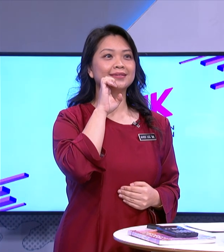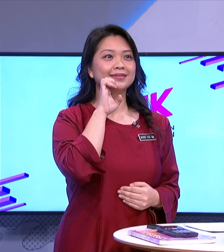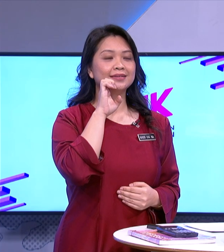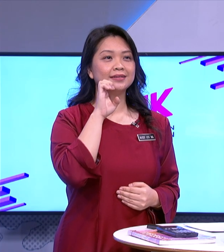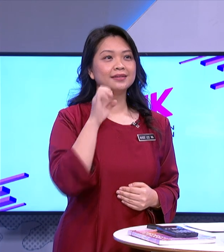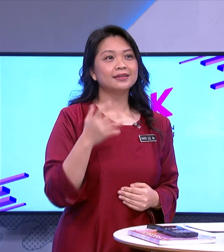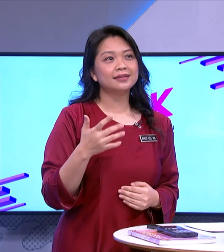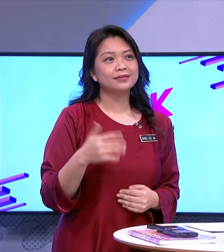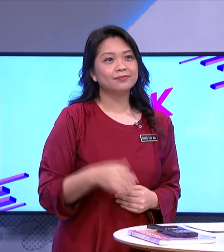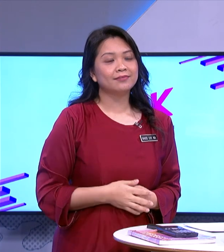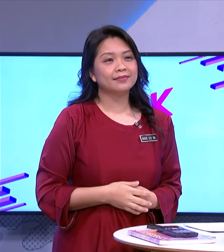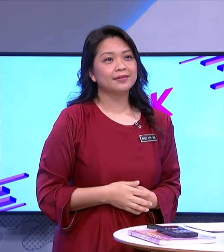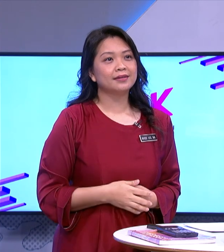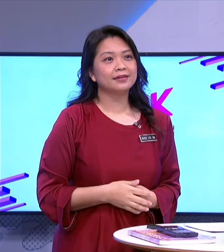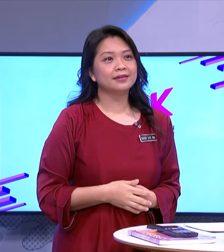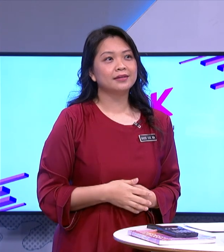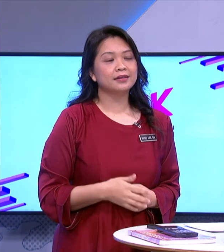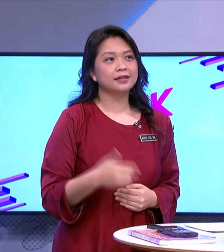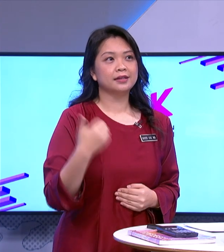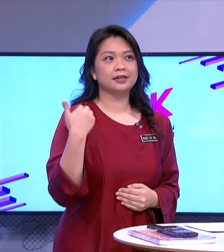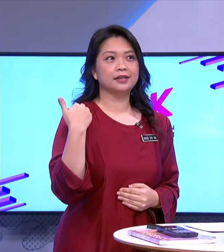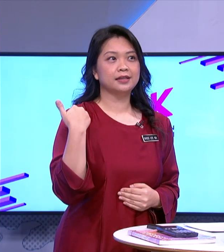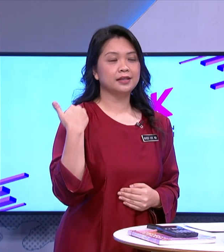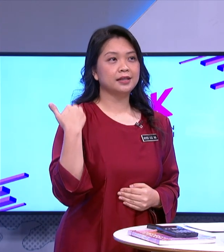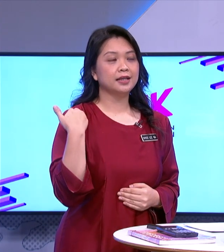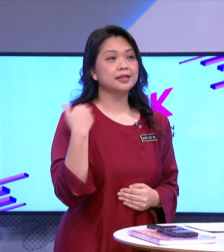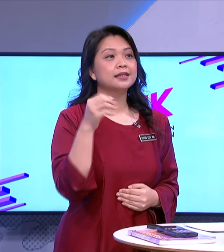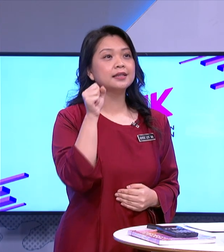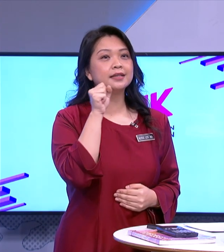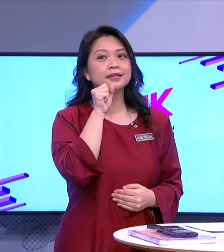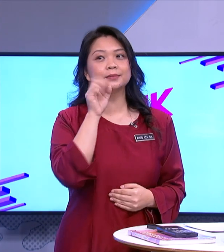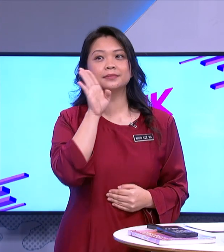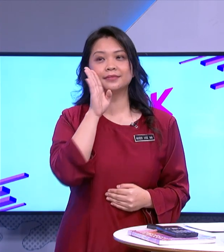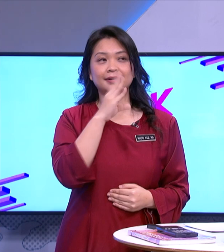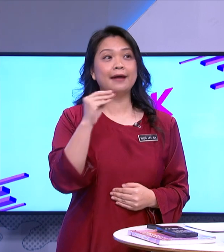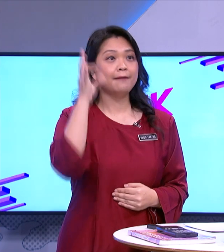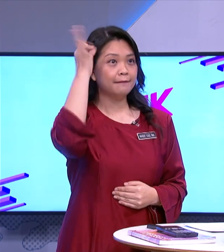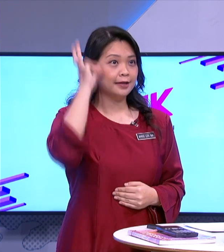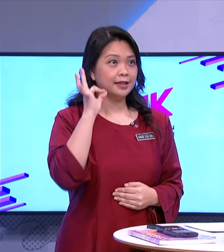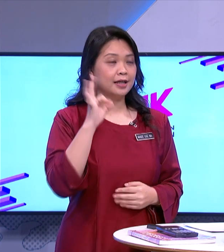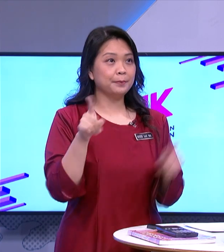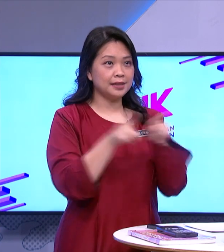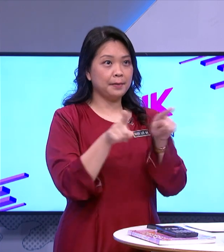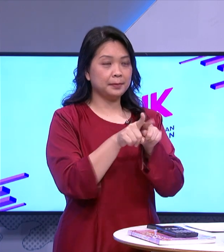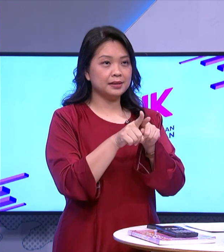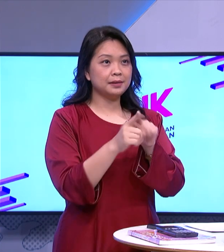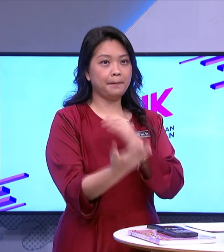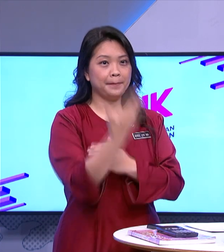Hai setirnya kita devarina dan juga shabiha ya kampret kamu sama dengan kita Pada hari ini rakarakaan dari